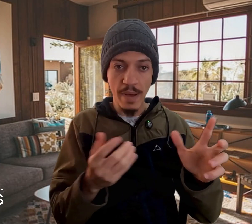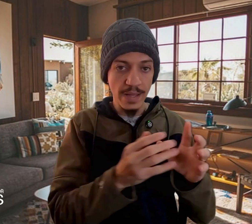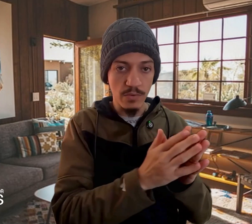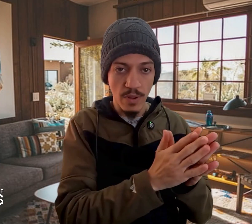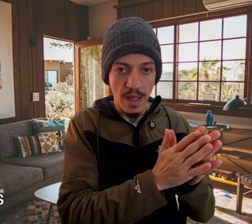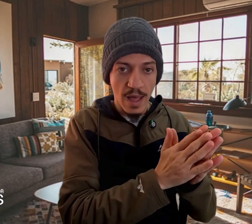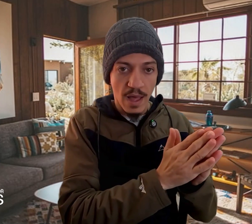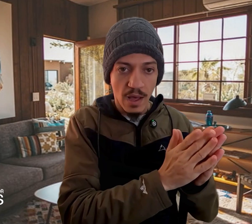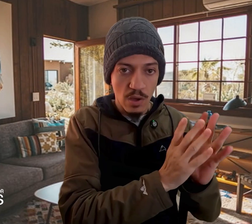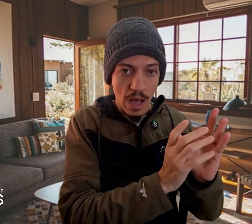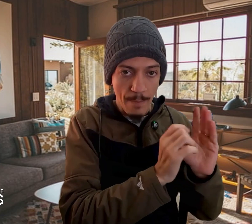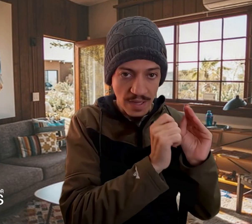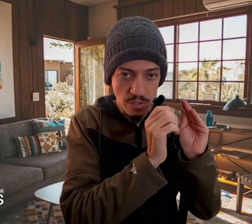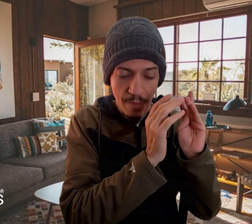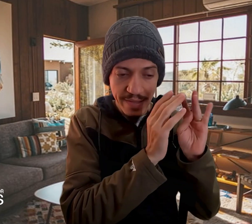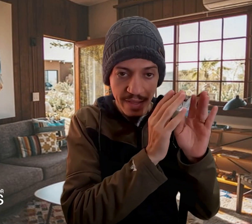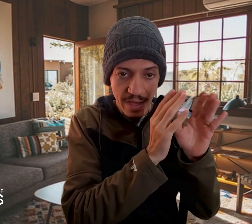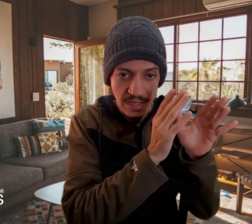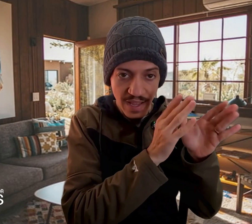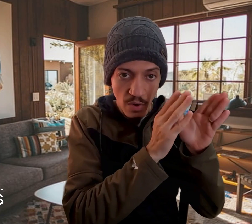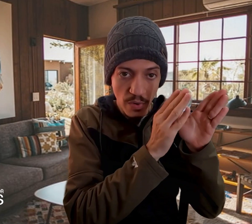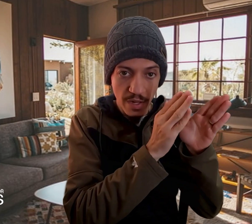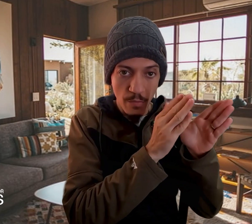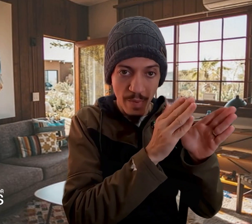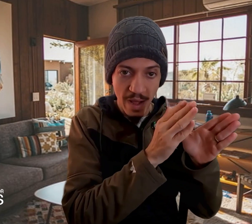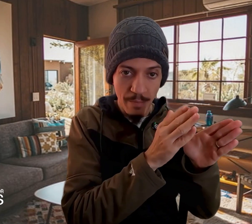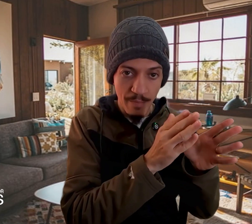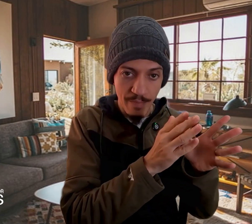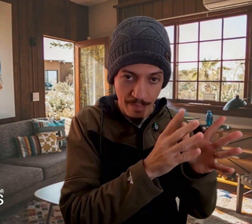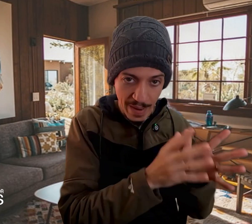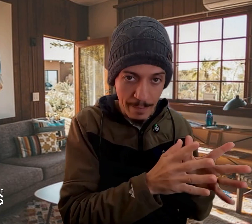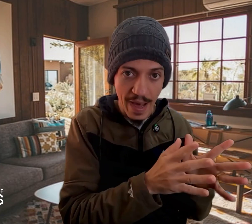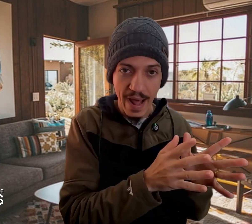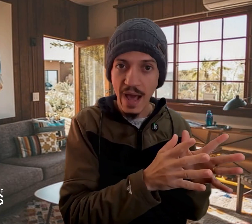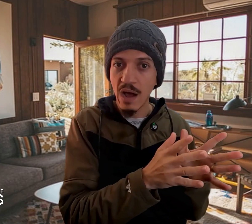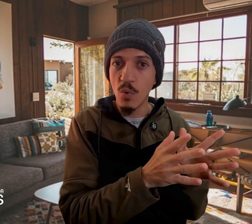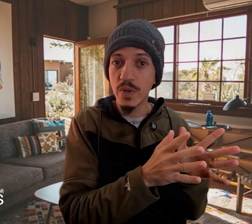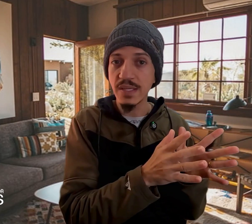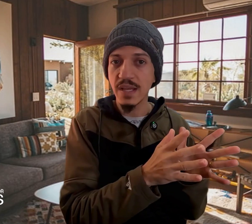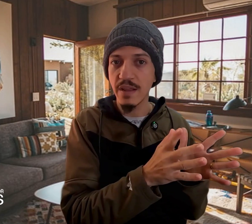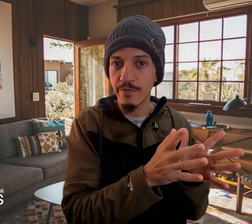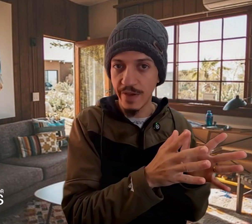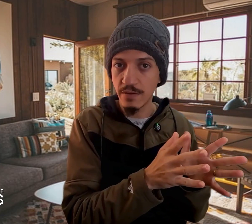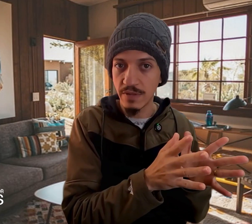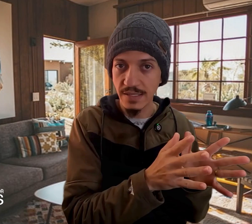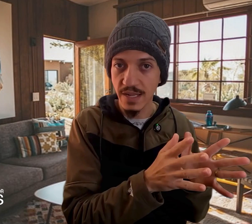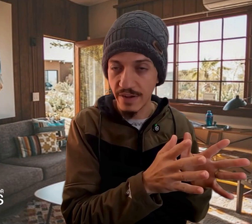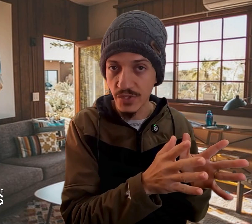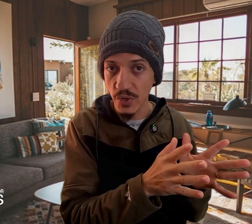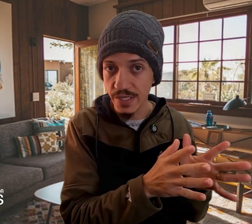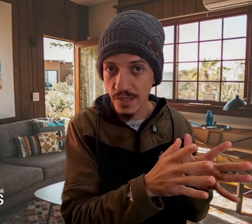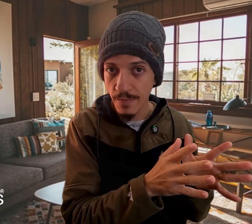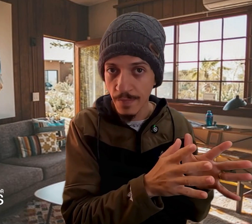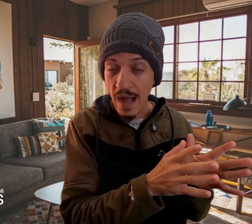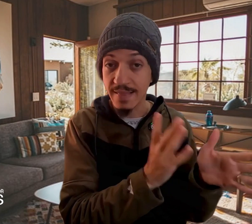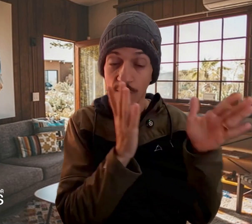método, a partir do momento em que eles se reuniram para preparar o que seria feito das gravações, até o momento